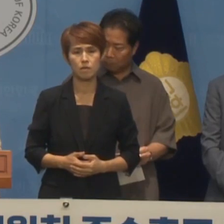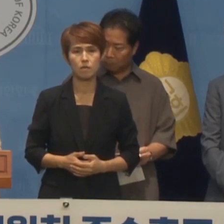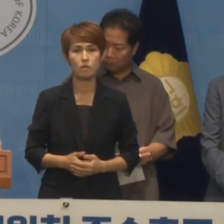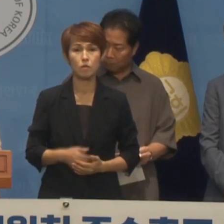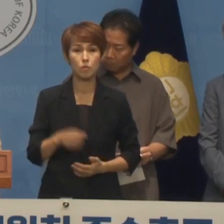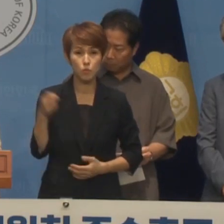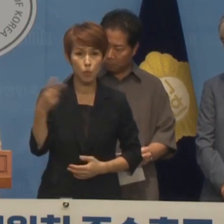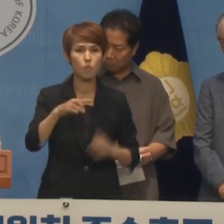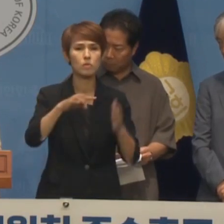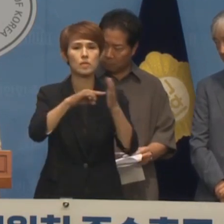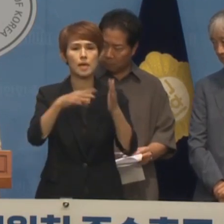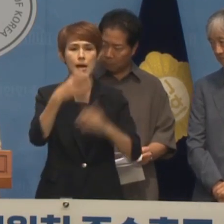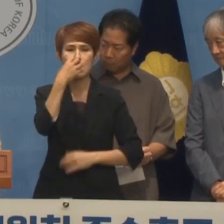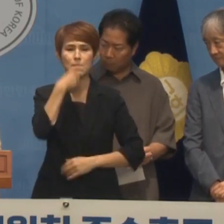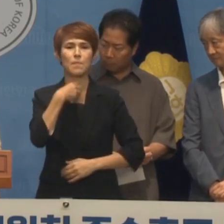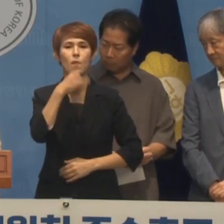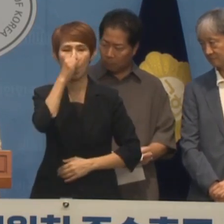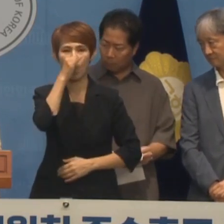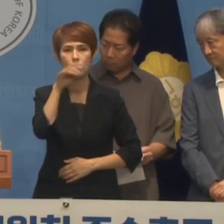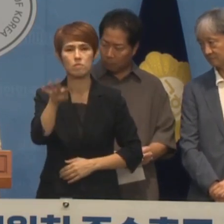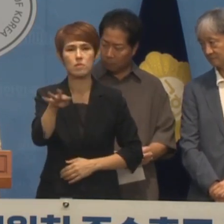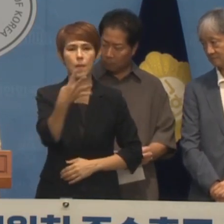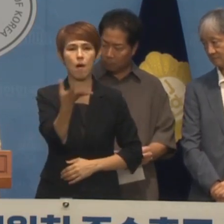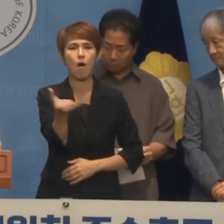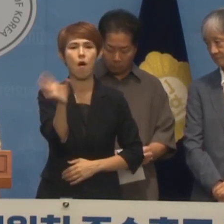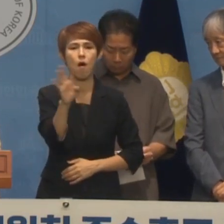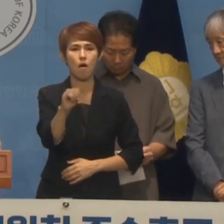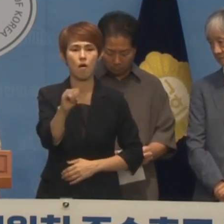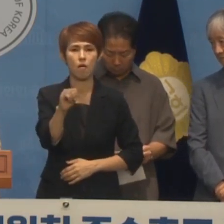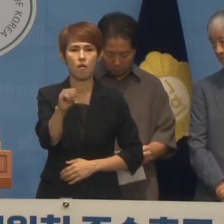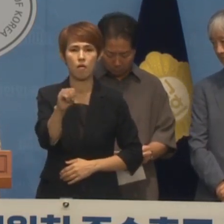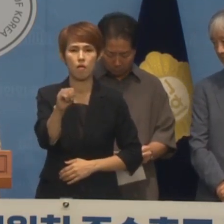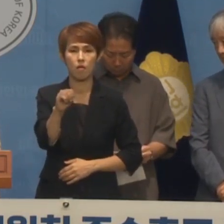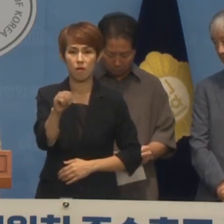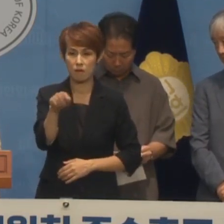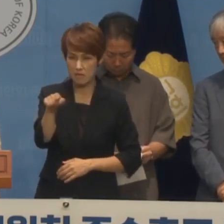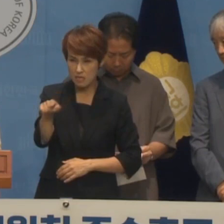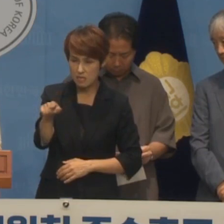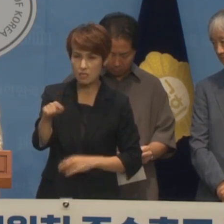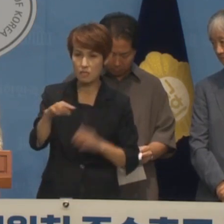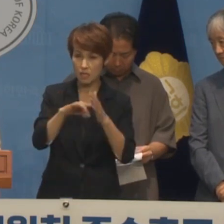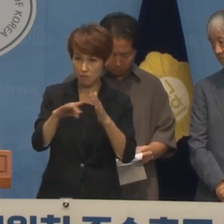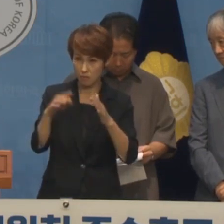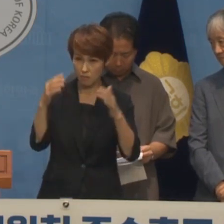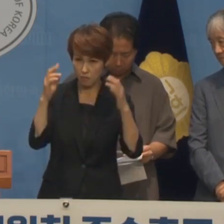탈세로 400억 원 이상의 규모의 추징당한 바도 있다.